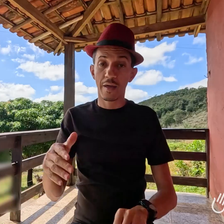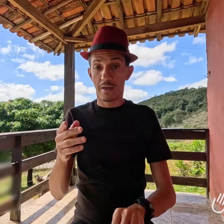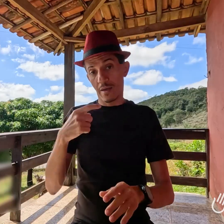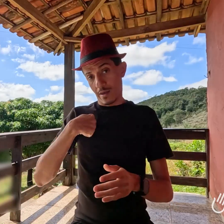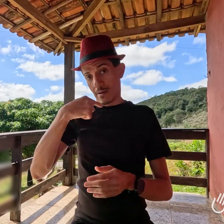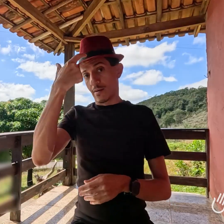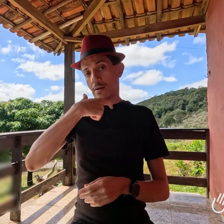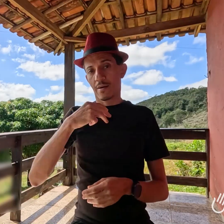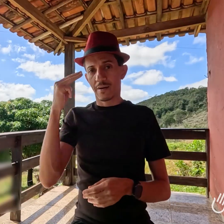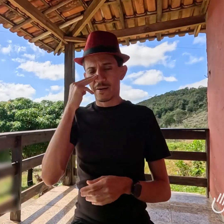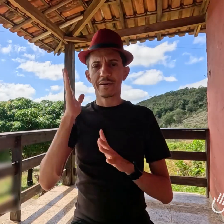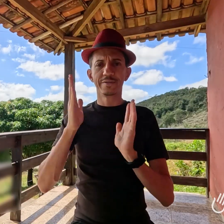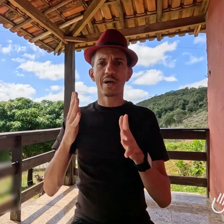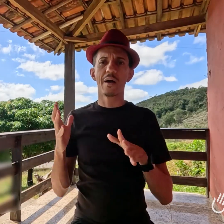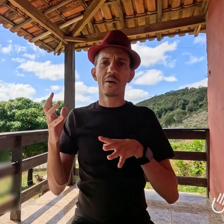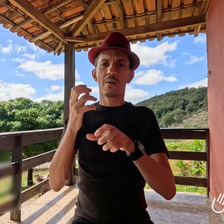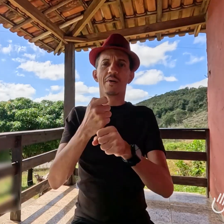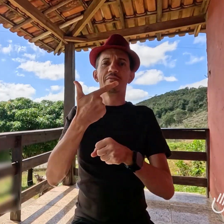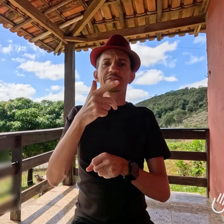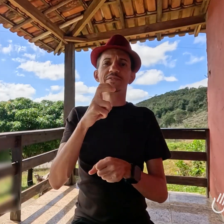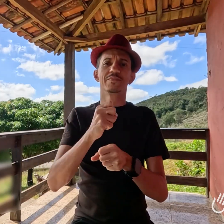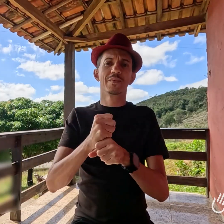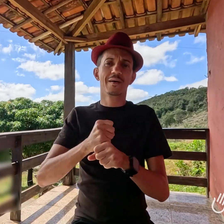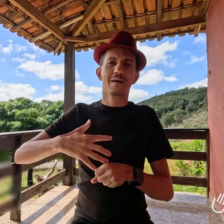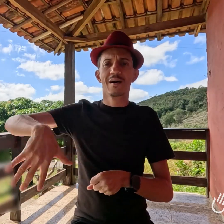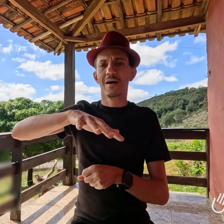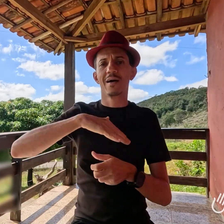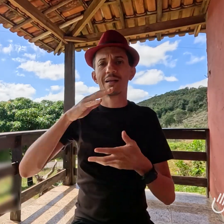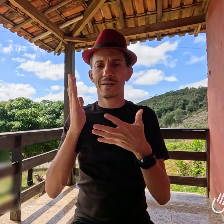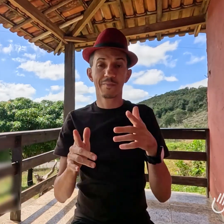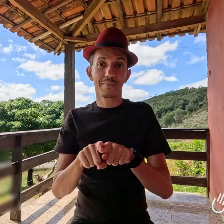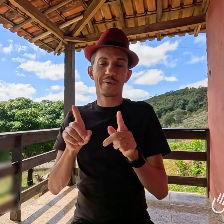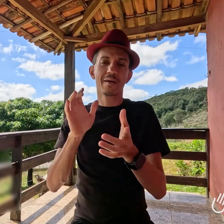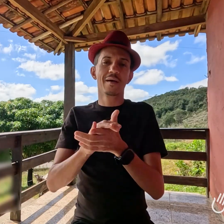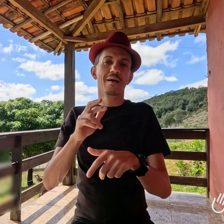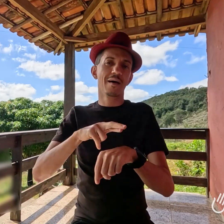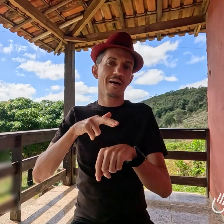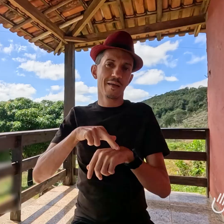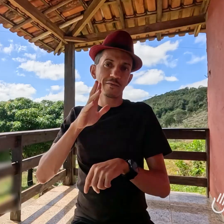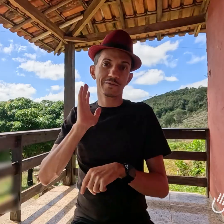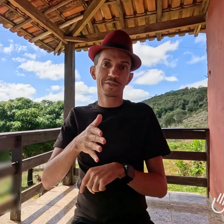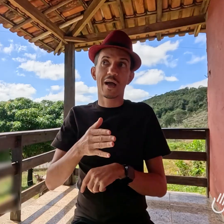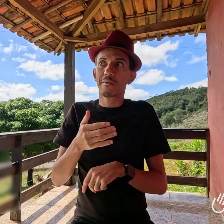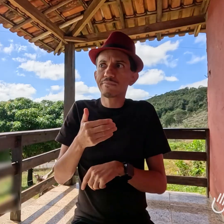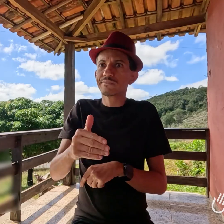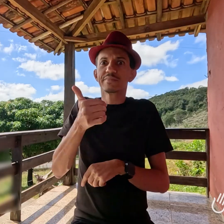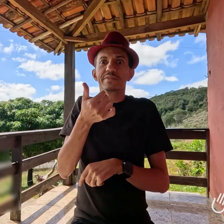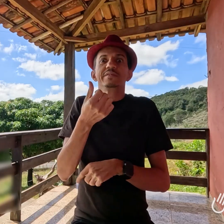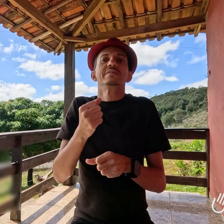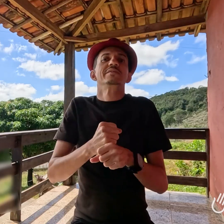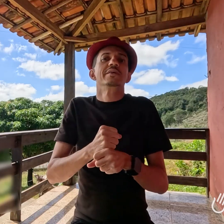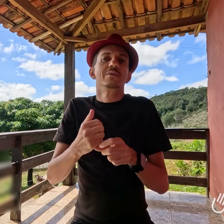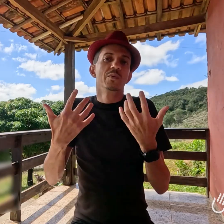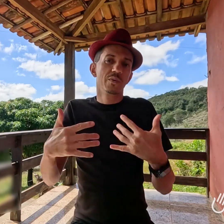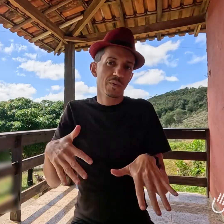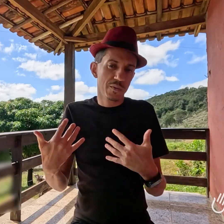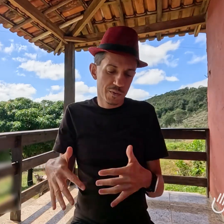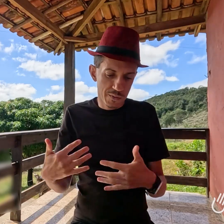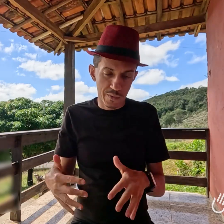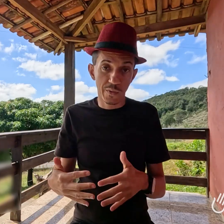pessoas ao longo dos anos, falaram das dificuldades que estavam vivenciando relacionado à interpretação